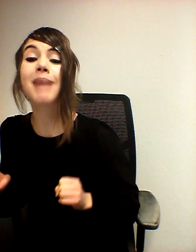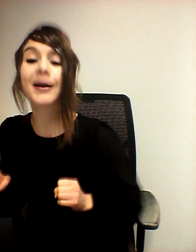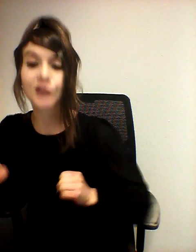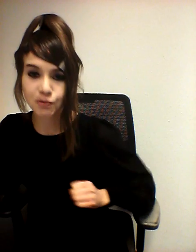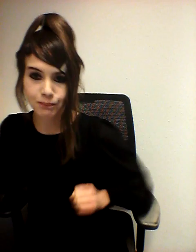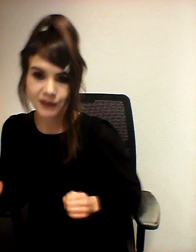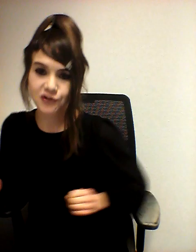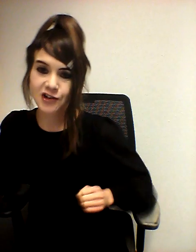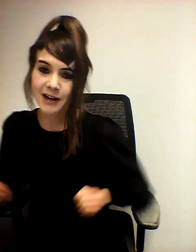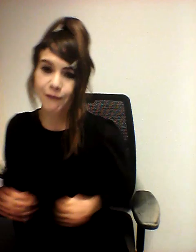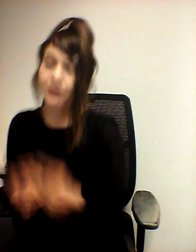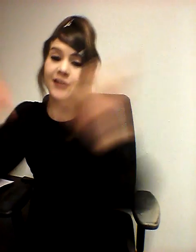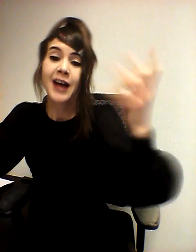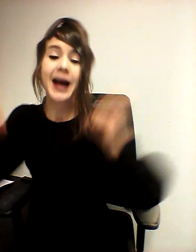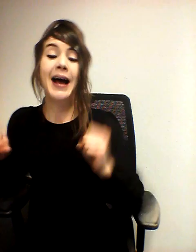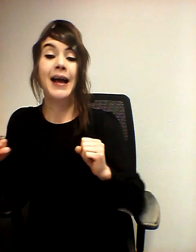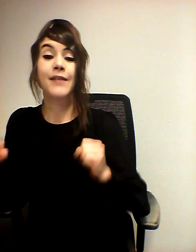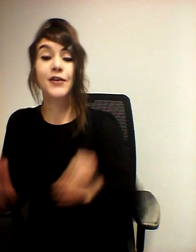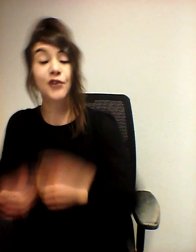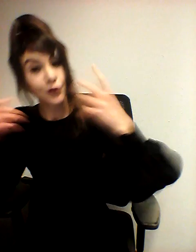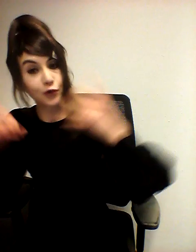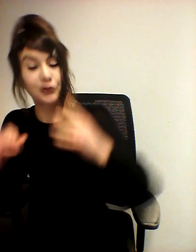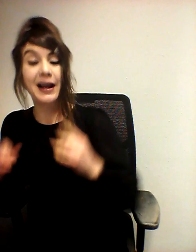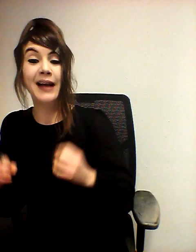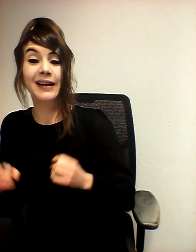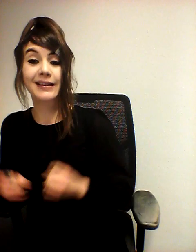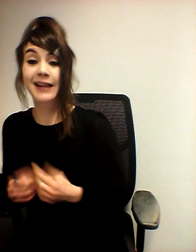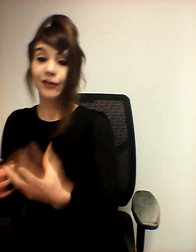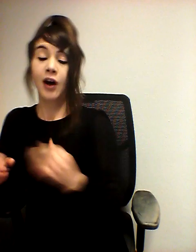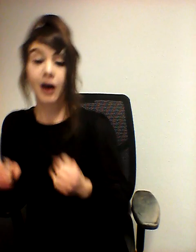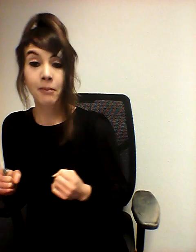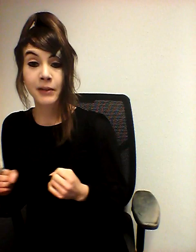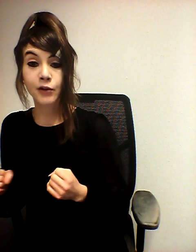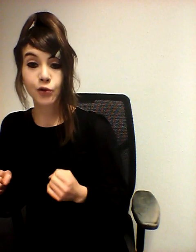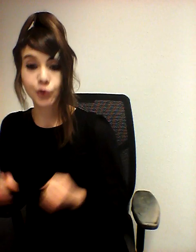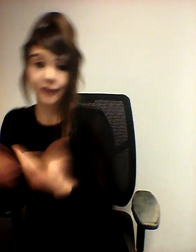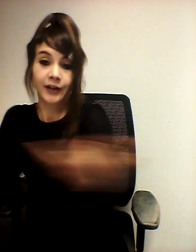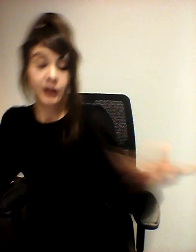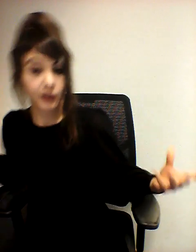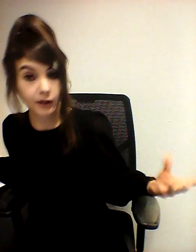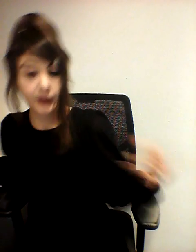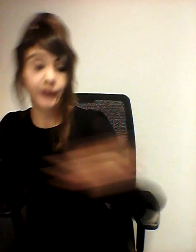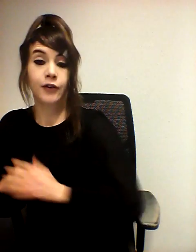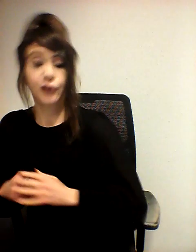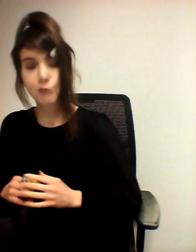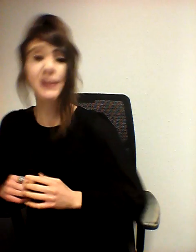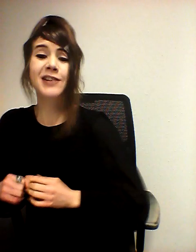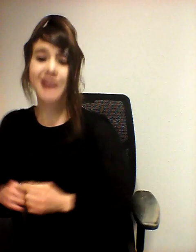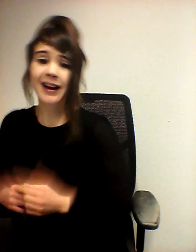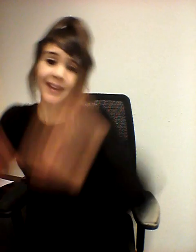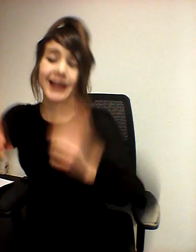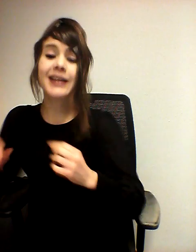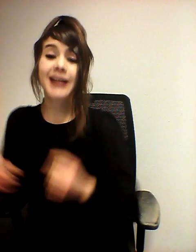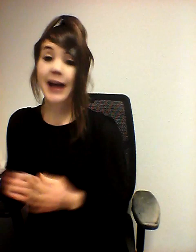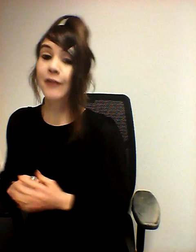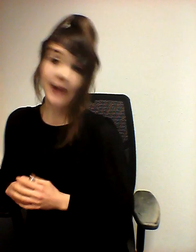enzymatische splitsing van eiwitten tot kleinere delen aminozuren in de spiercellen in je lijf, en daar heb je